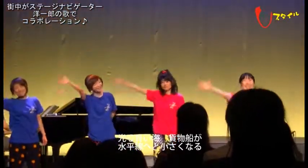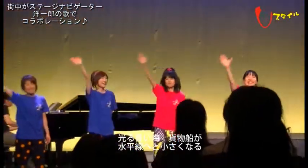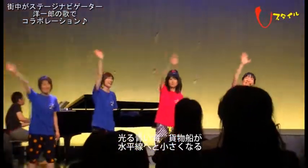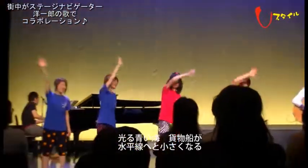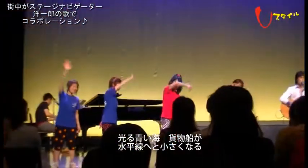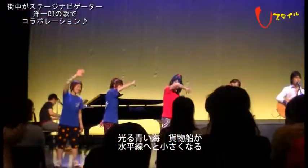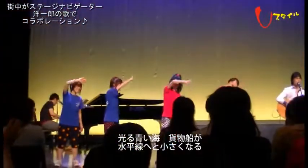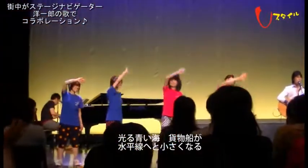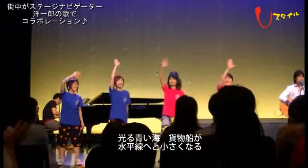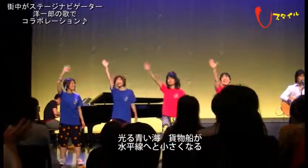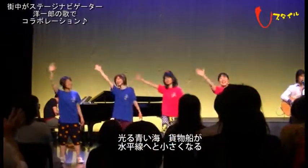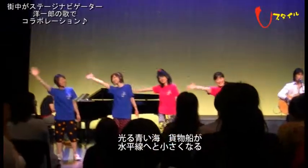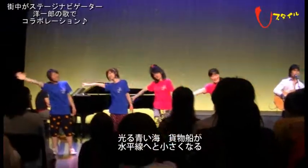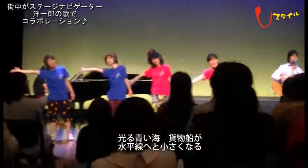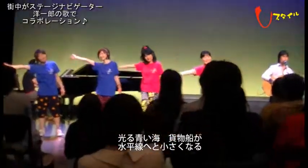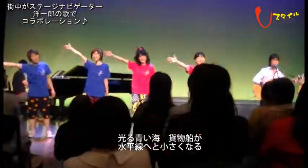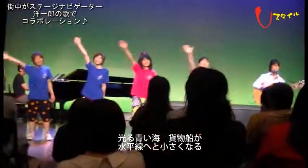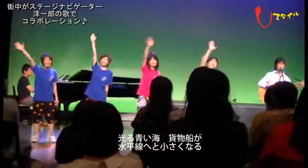me